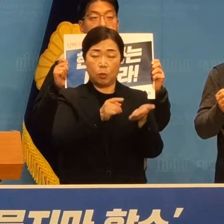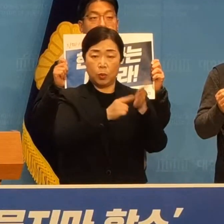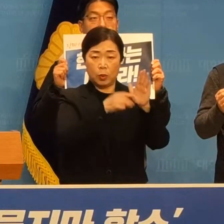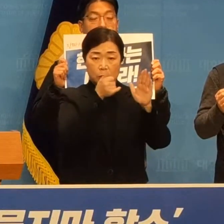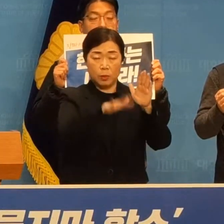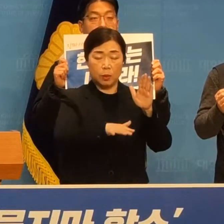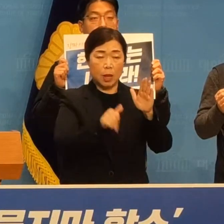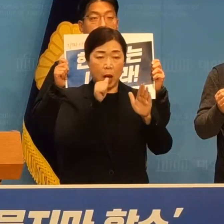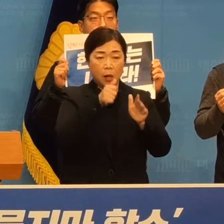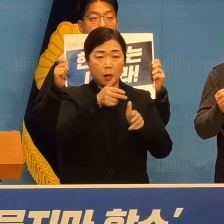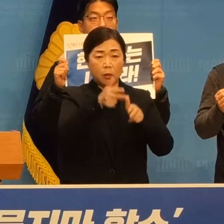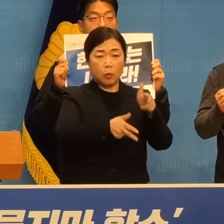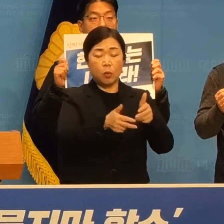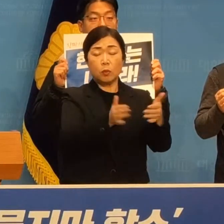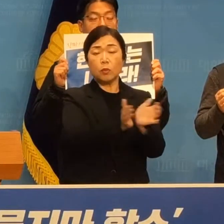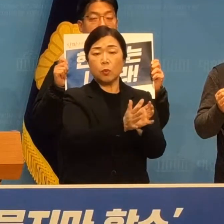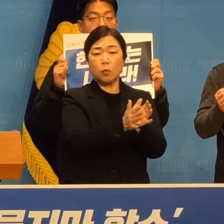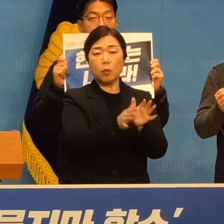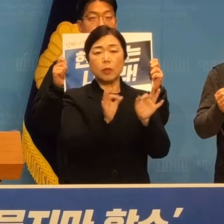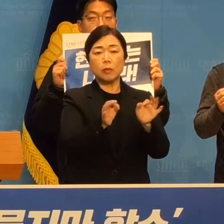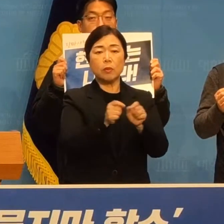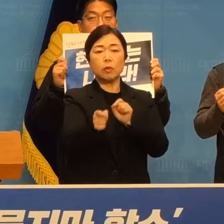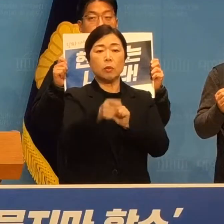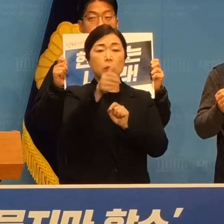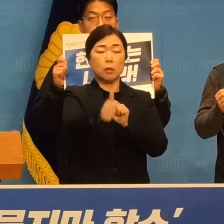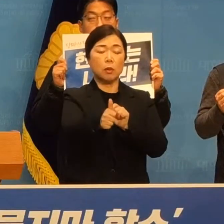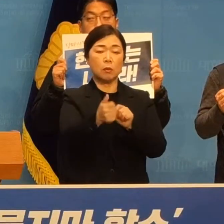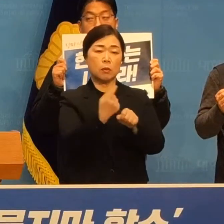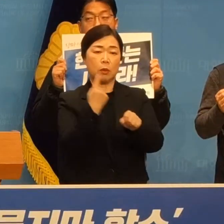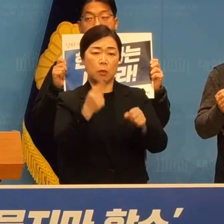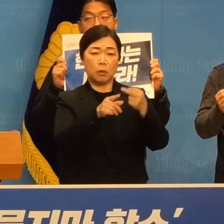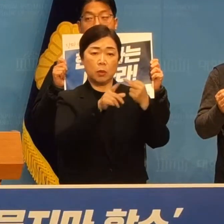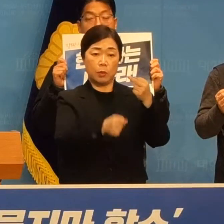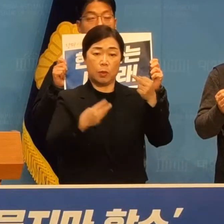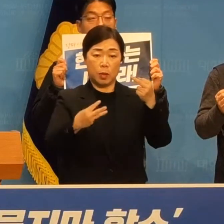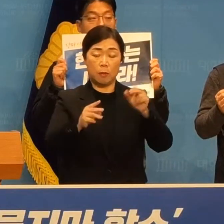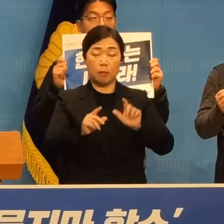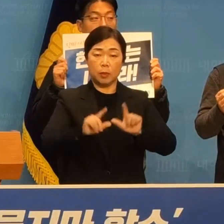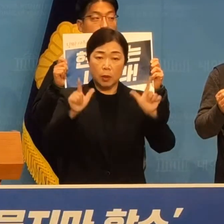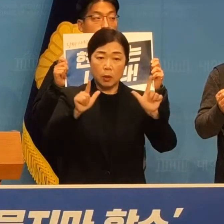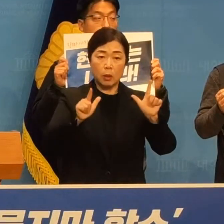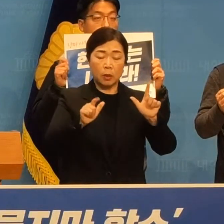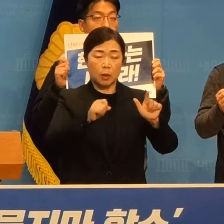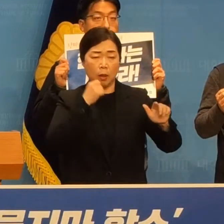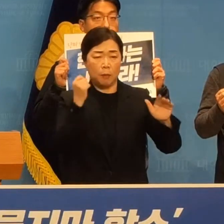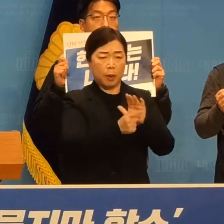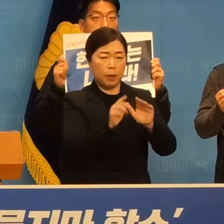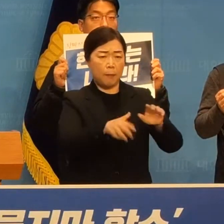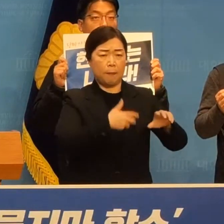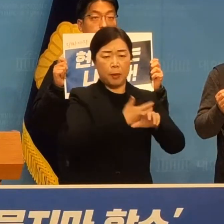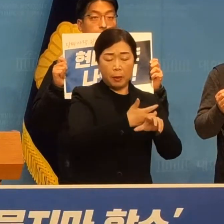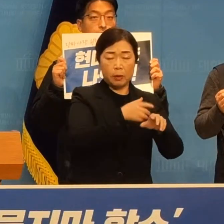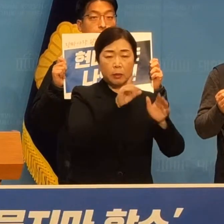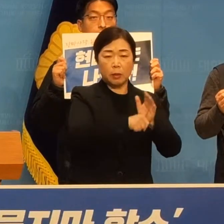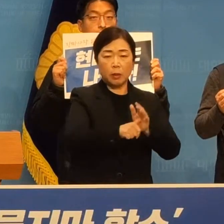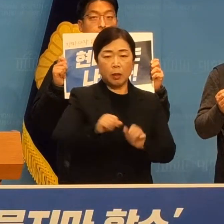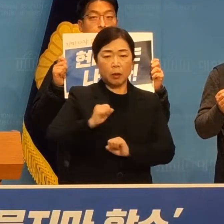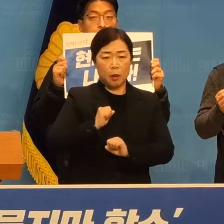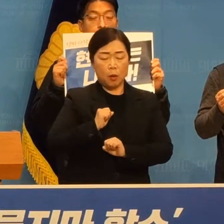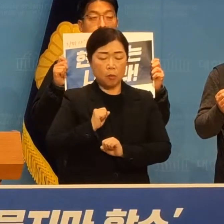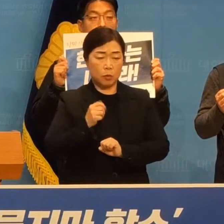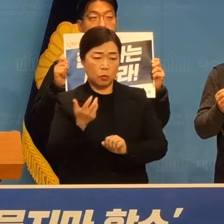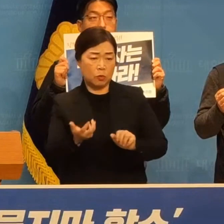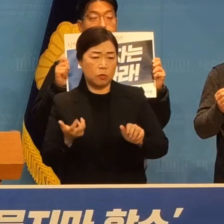지회 김선영 지회장은 작년 12월 3일 내란의 밤에 계엄군의 국회